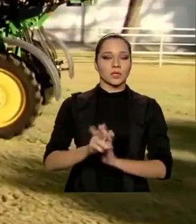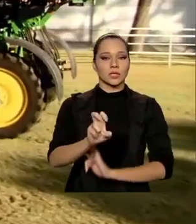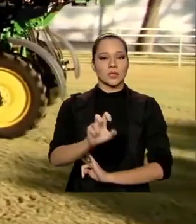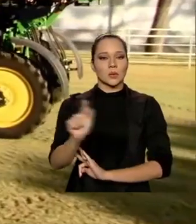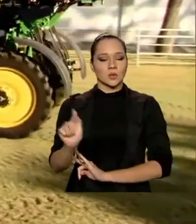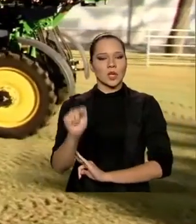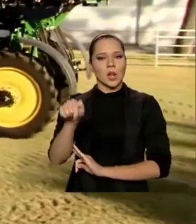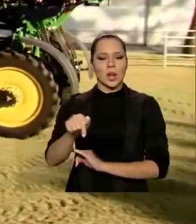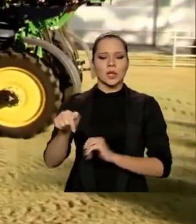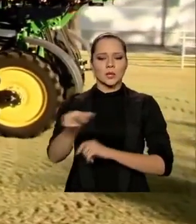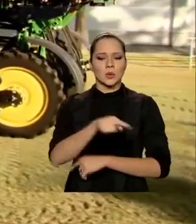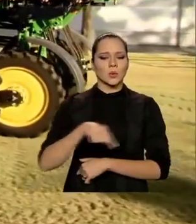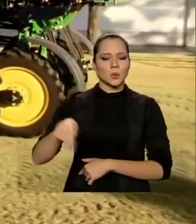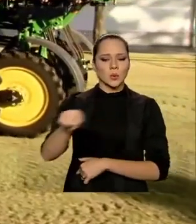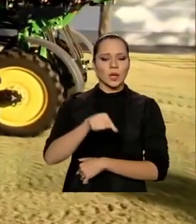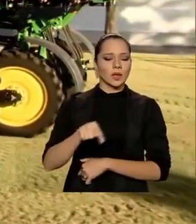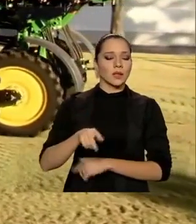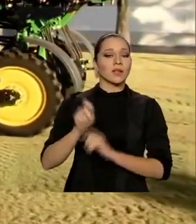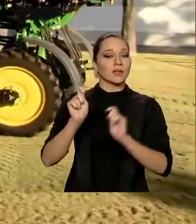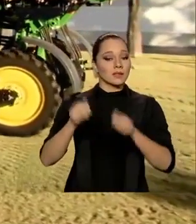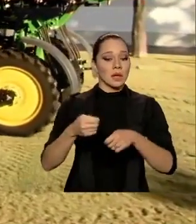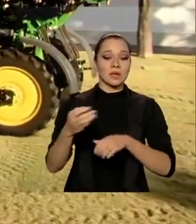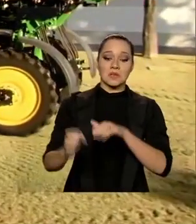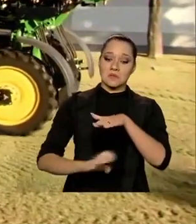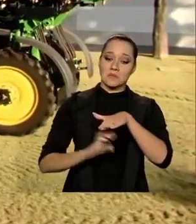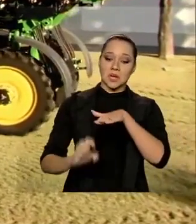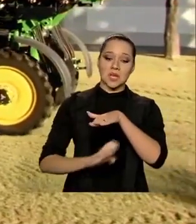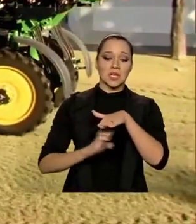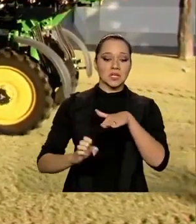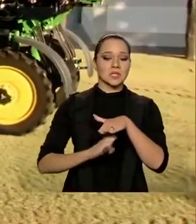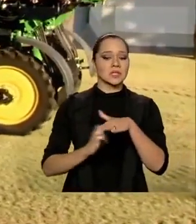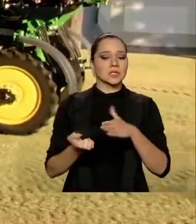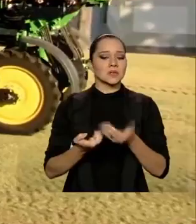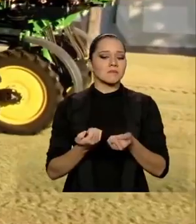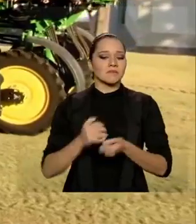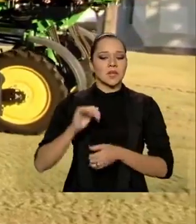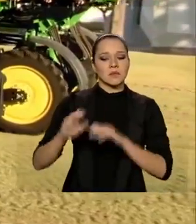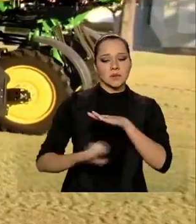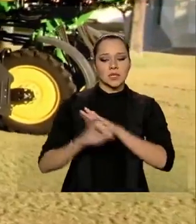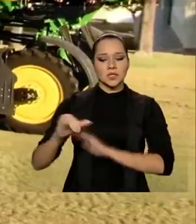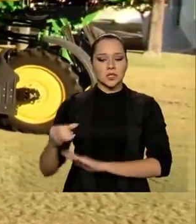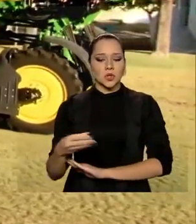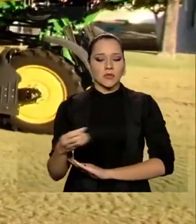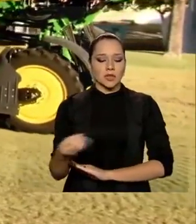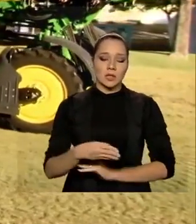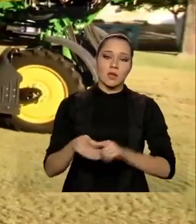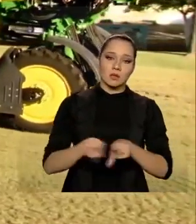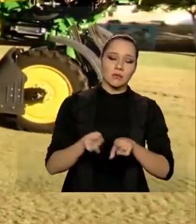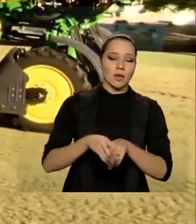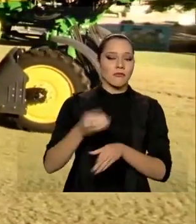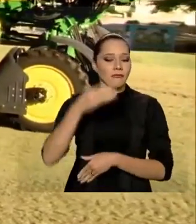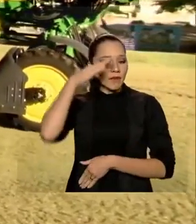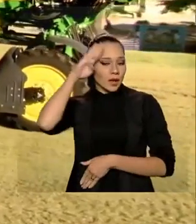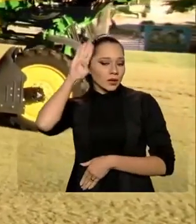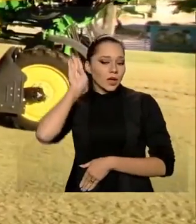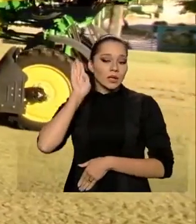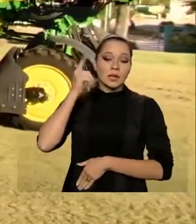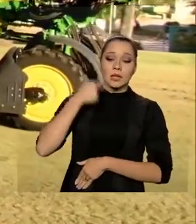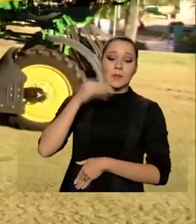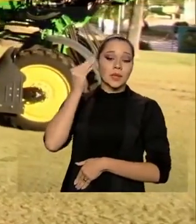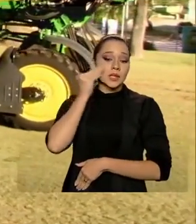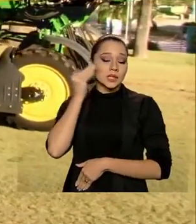lá naquele campus permite que empresas, startups e a própria academia possam conhecer, testar e